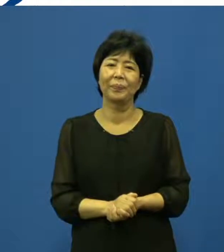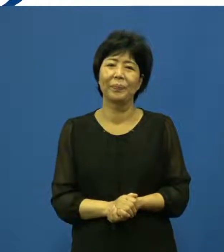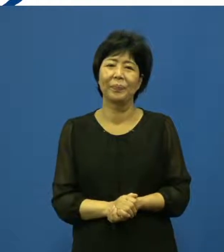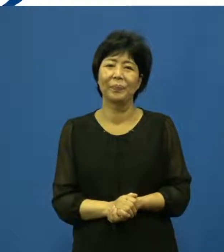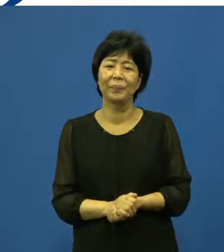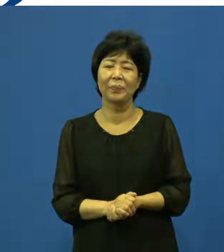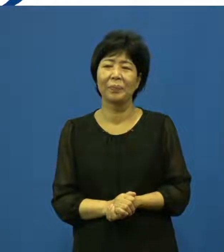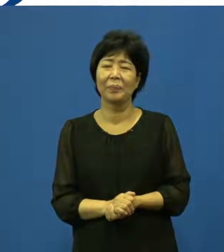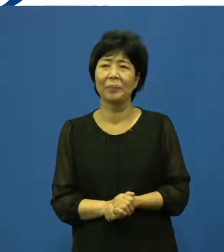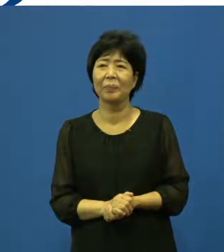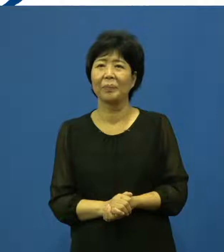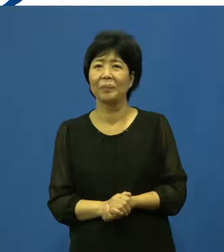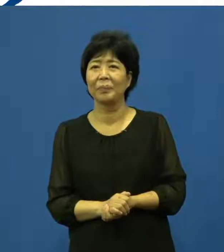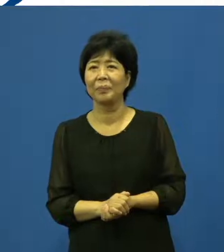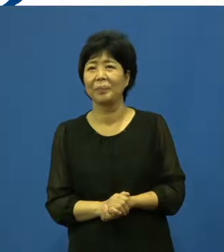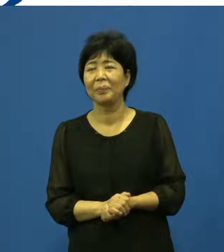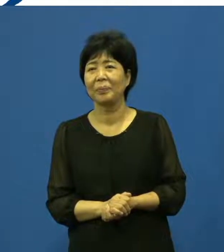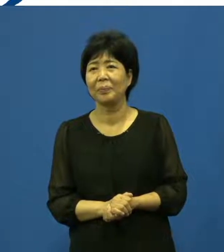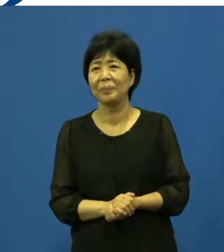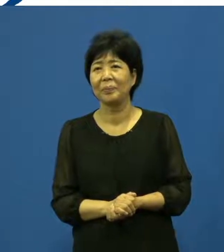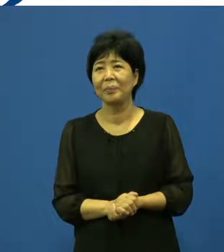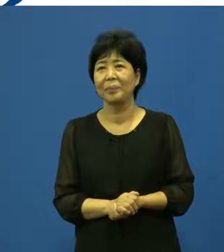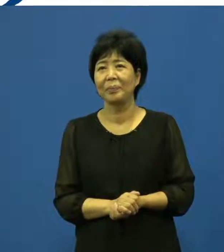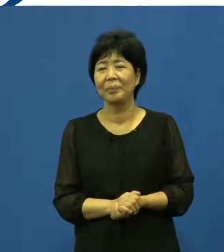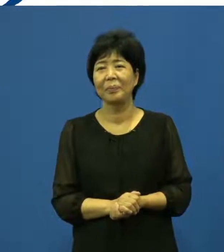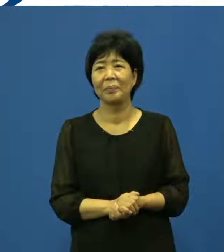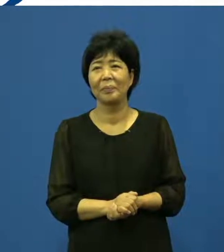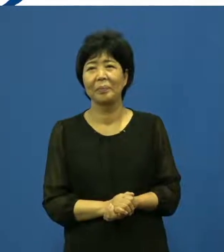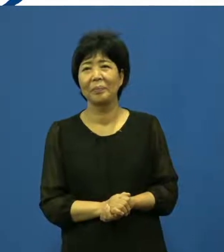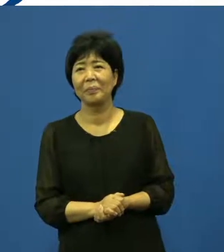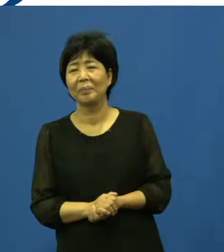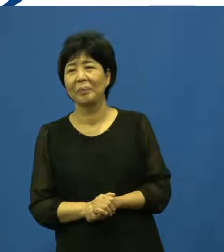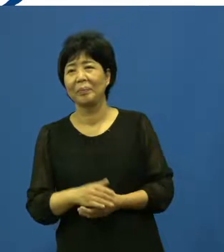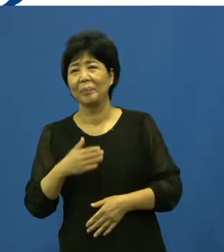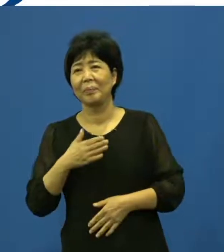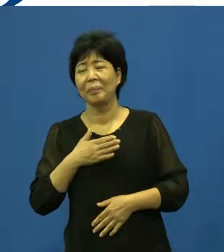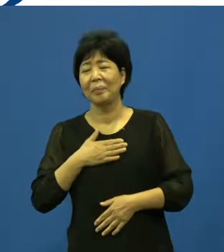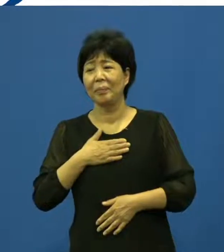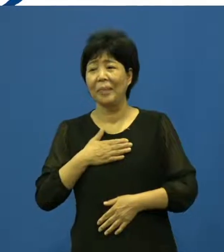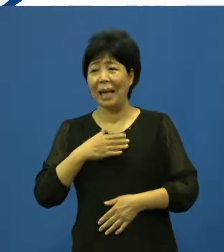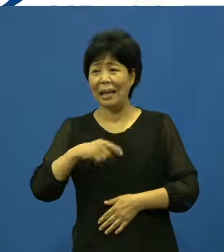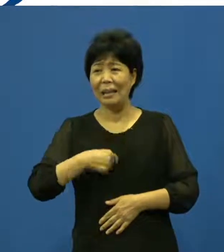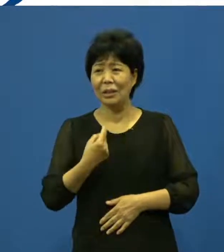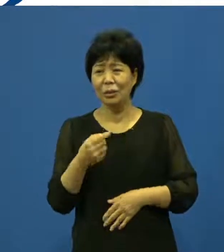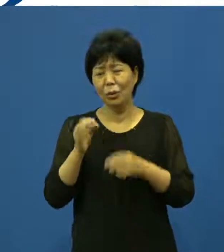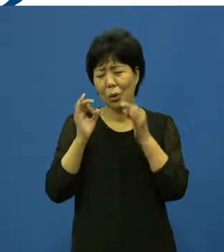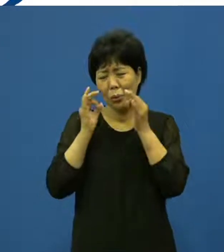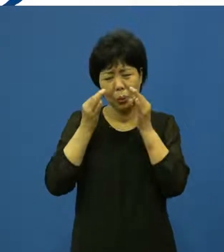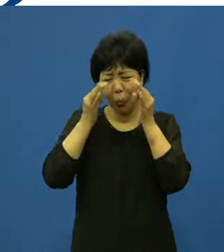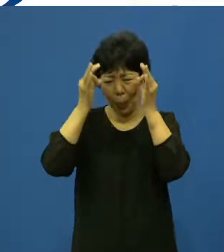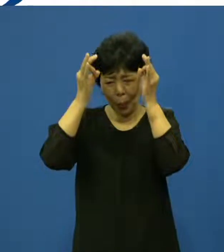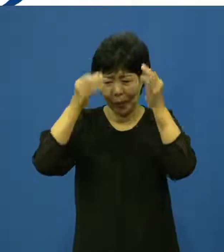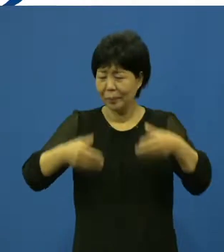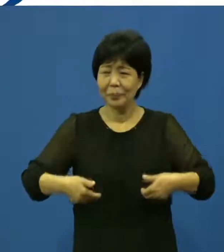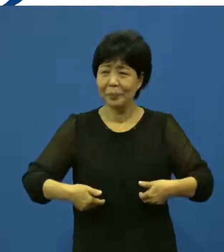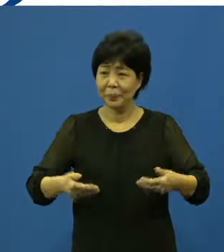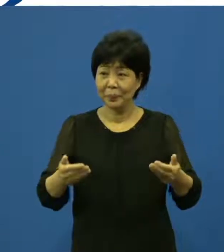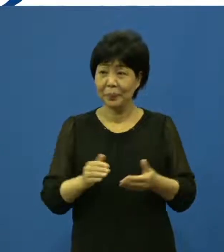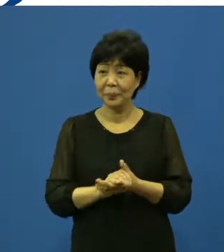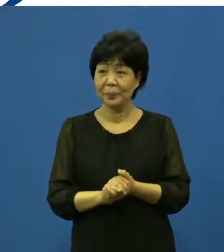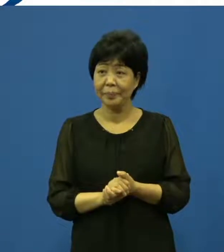우리가 잘나려고, 잘나 보이려고 몸부림칠 필요 없습니다. 하나님 앞에서는 그렇습니다.